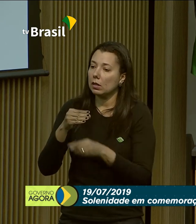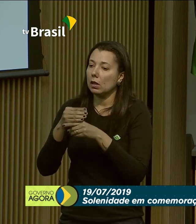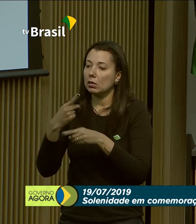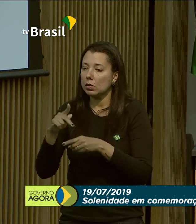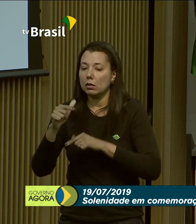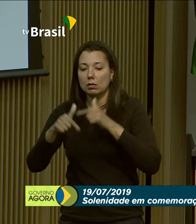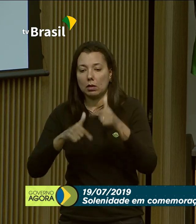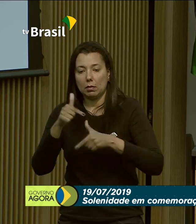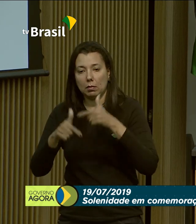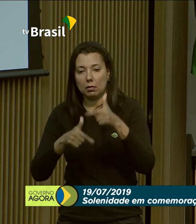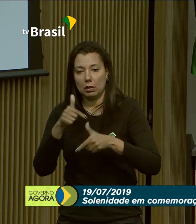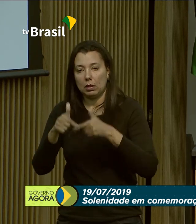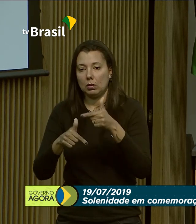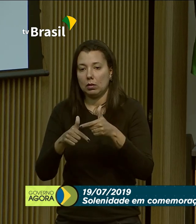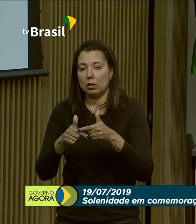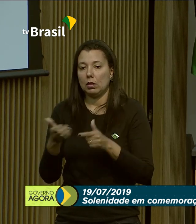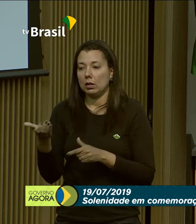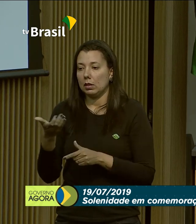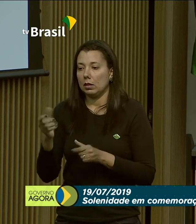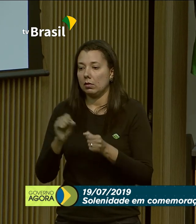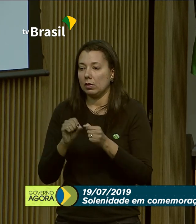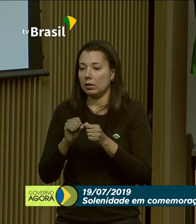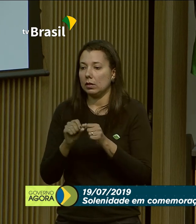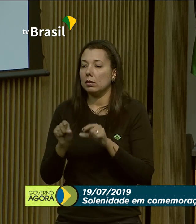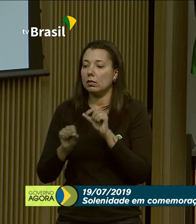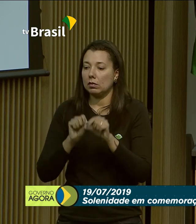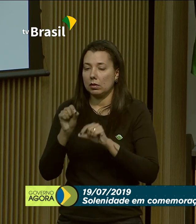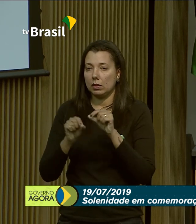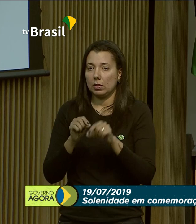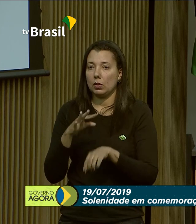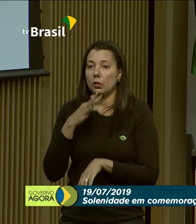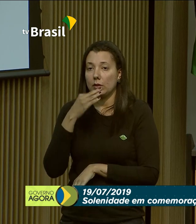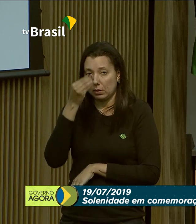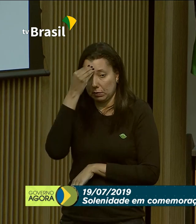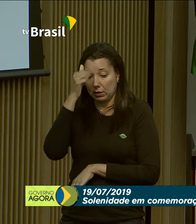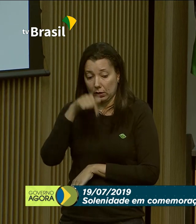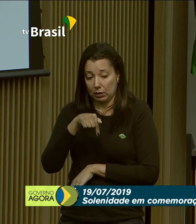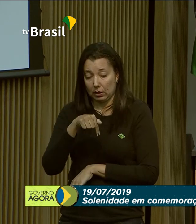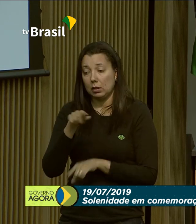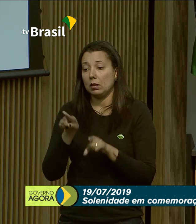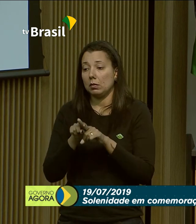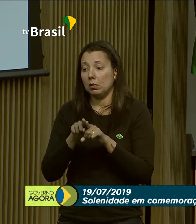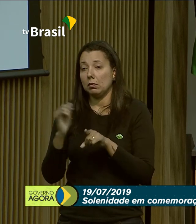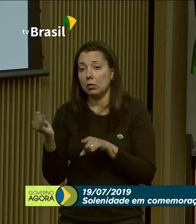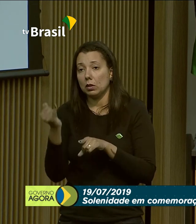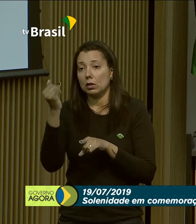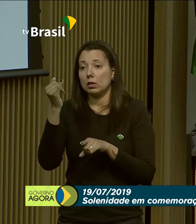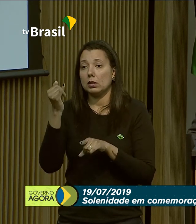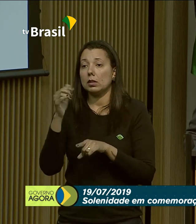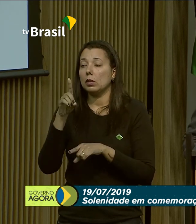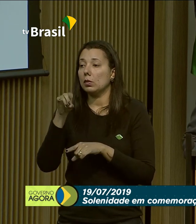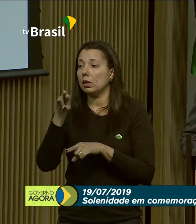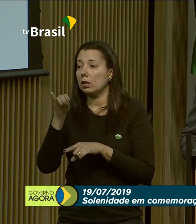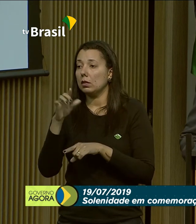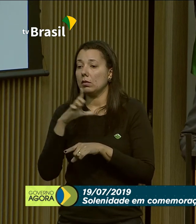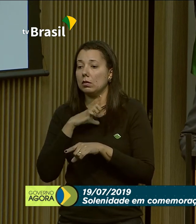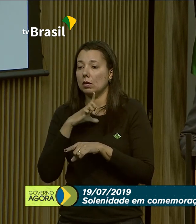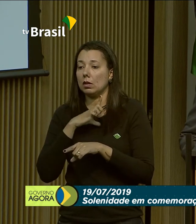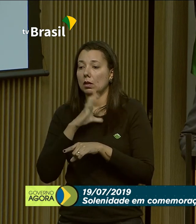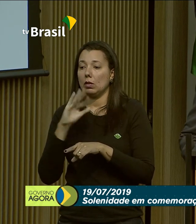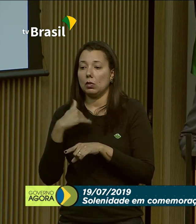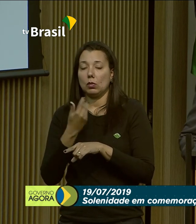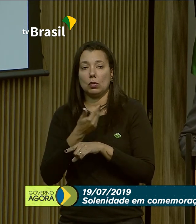seu trabalho. Então, eu queria fazer essa referência e reconhecimento público aqui, a importância que o Décio tem no